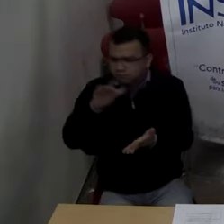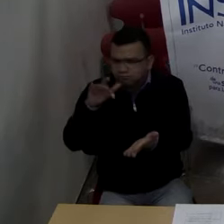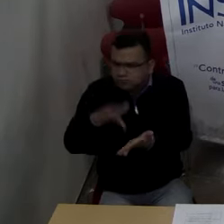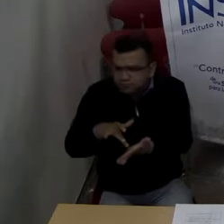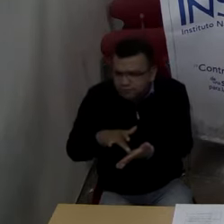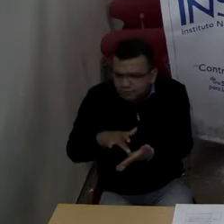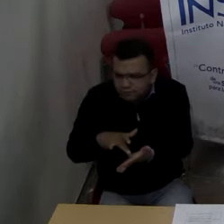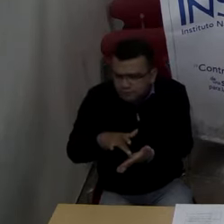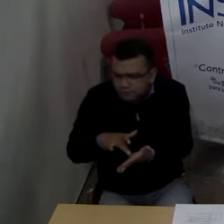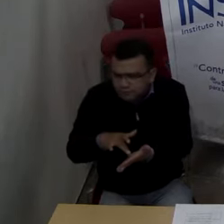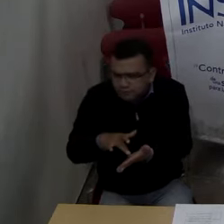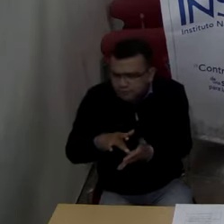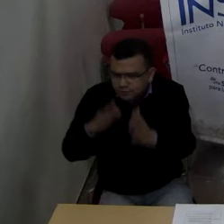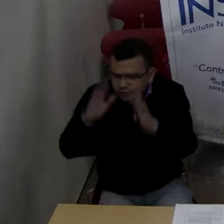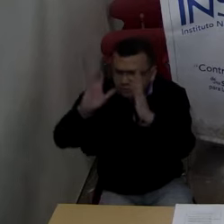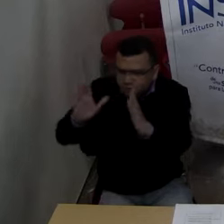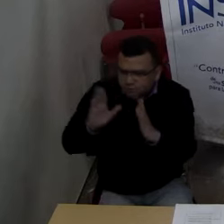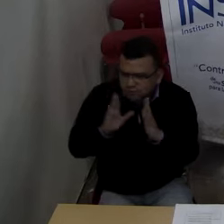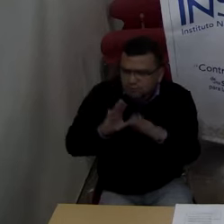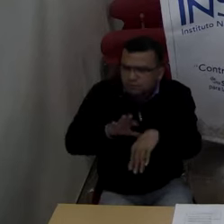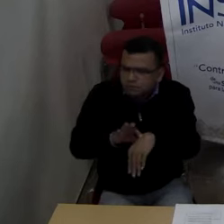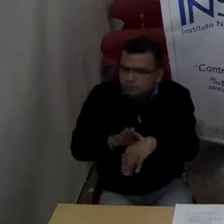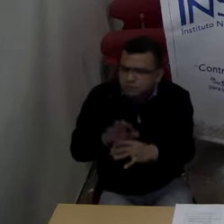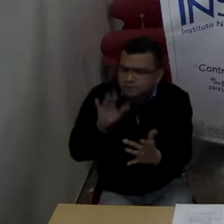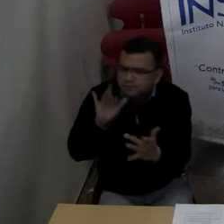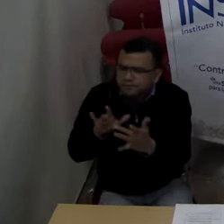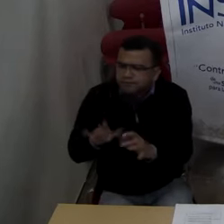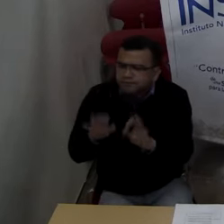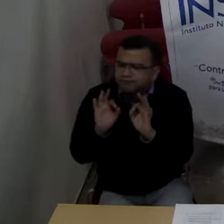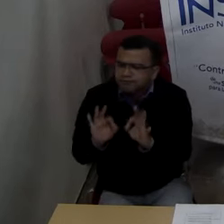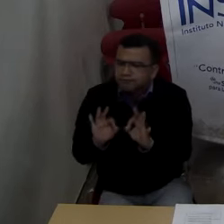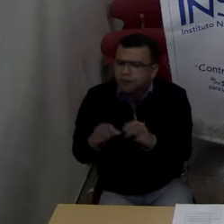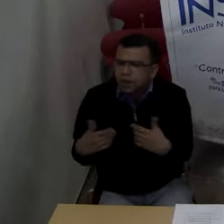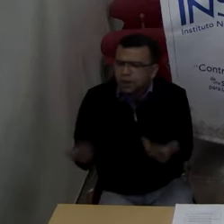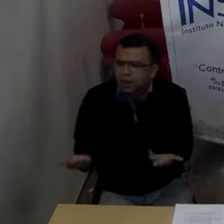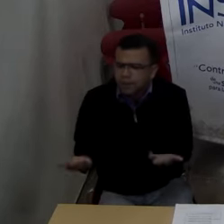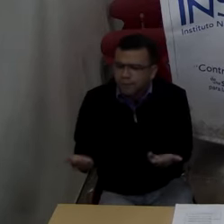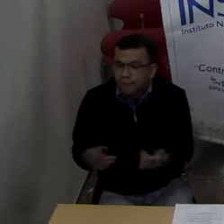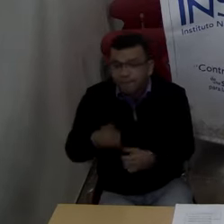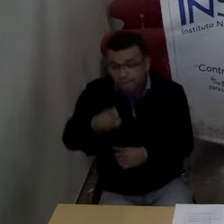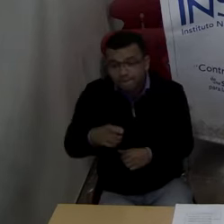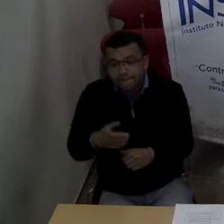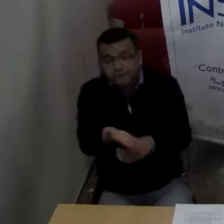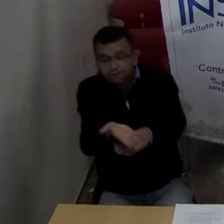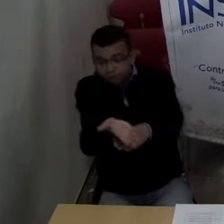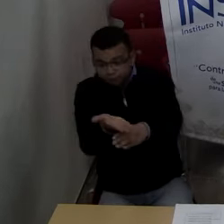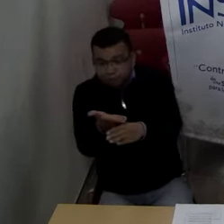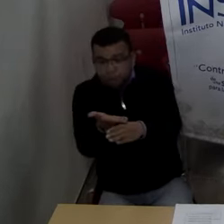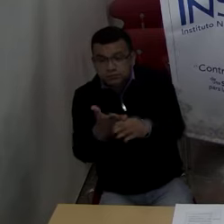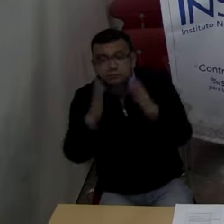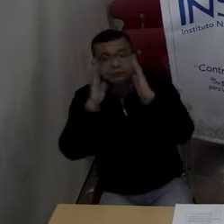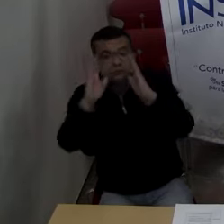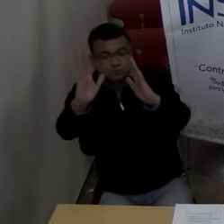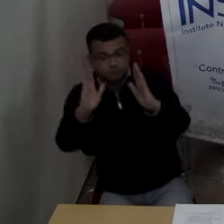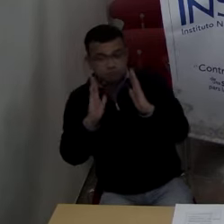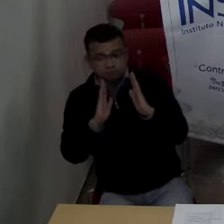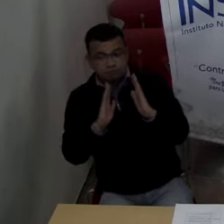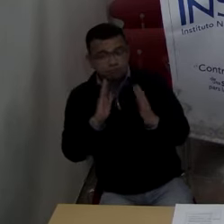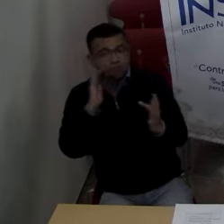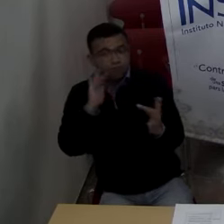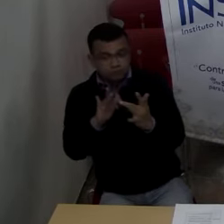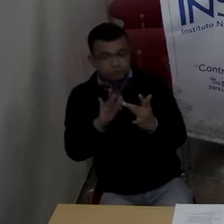qué? Porque podemos solicitar y demandar una atención adecuada